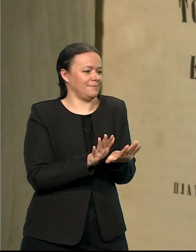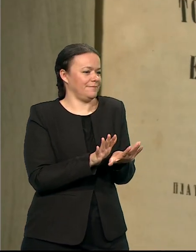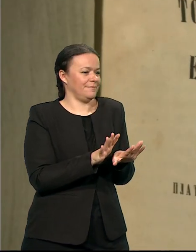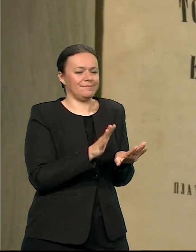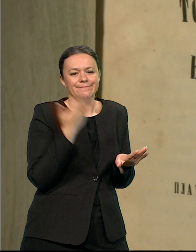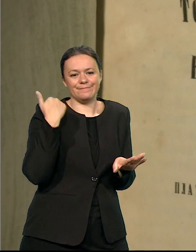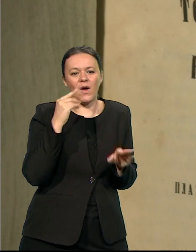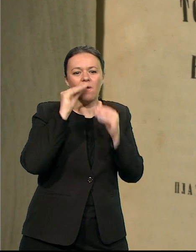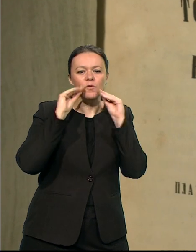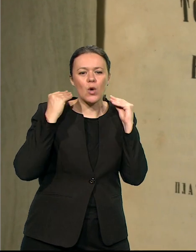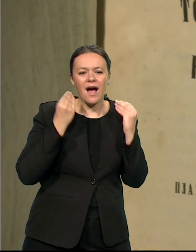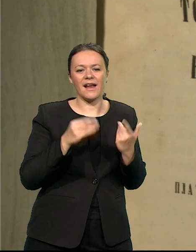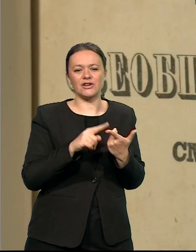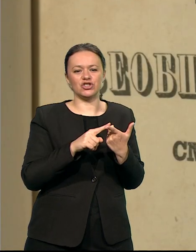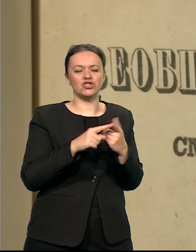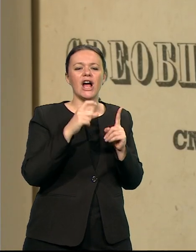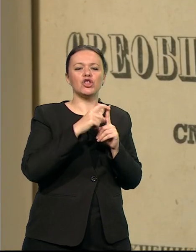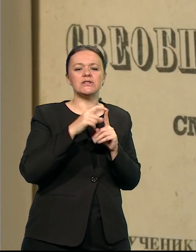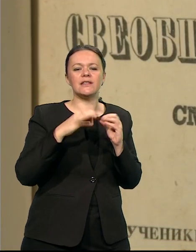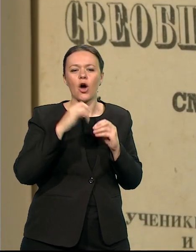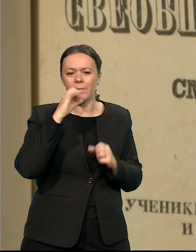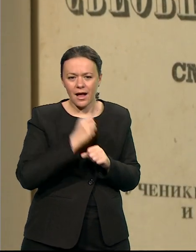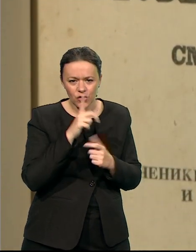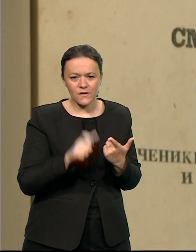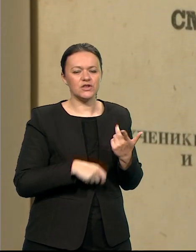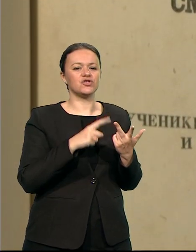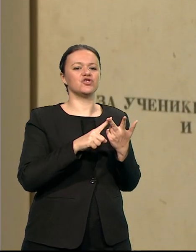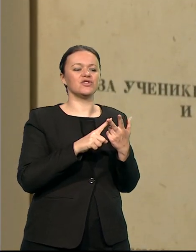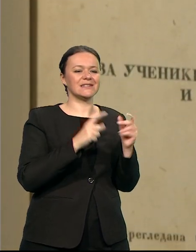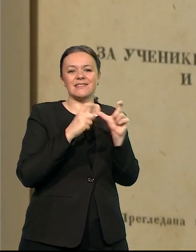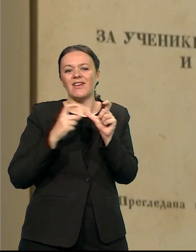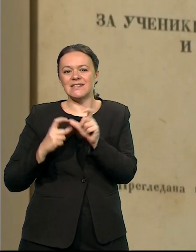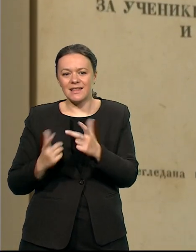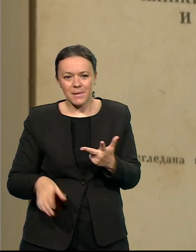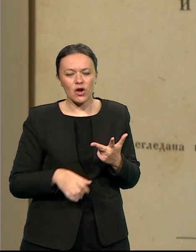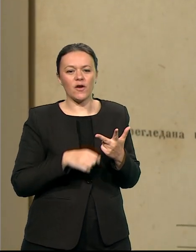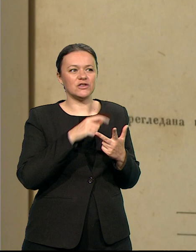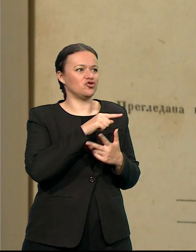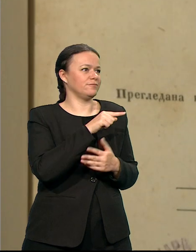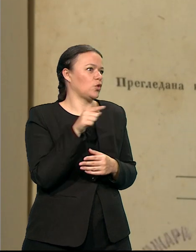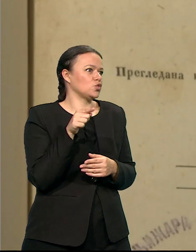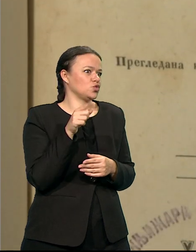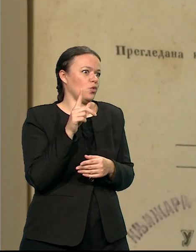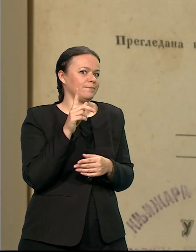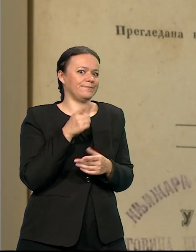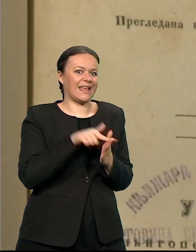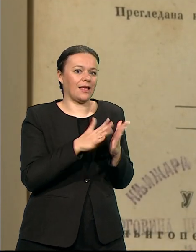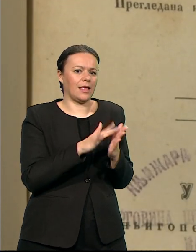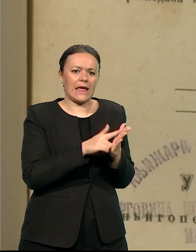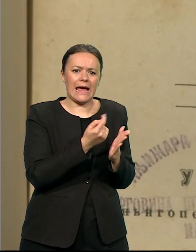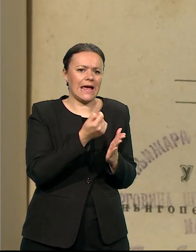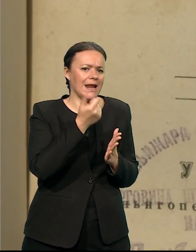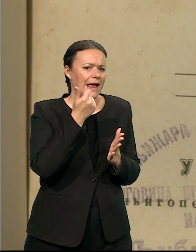Vuka Karadžića, Dositeja Obradovića, mitropolita Stefana Stratimirovića. I tu su naravno retke i stare knjige koje su